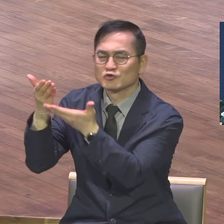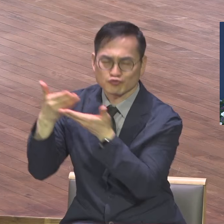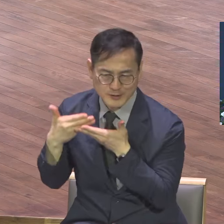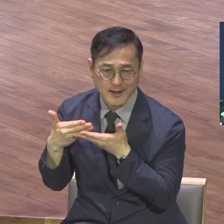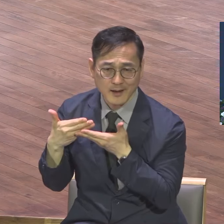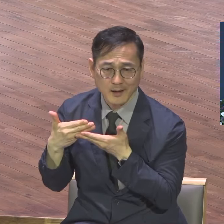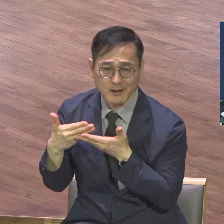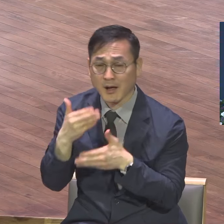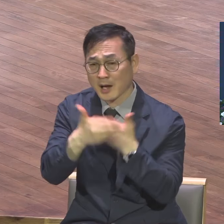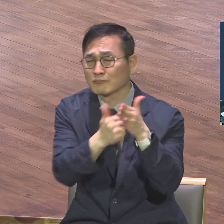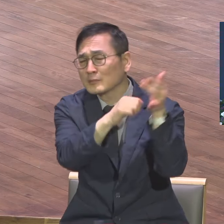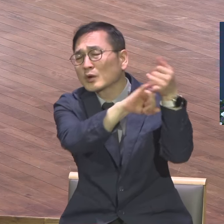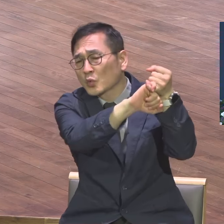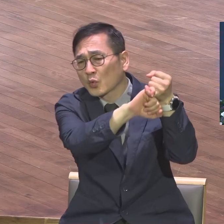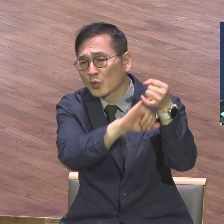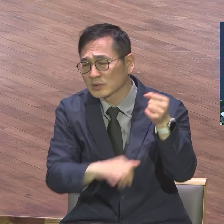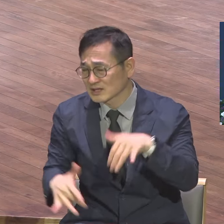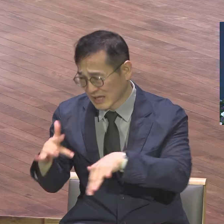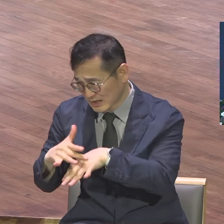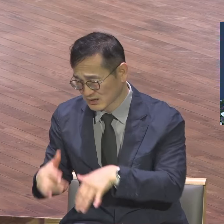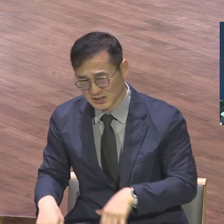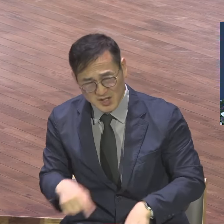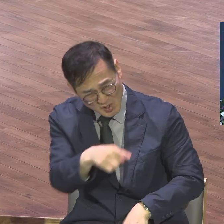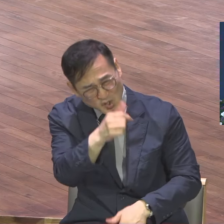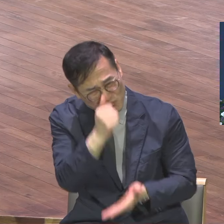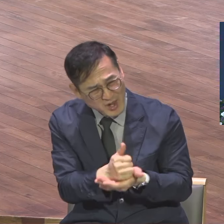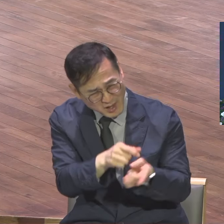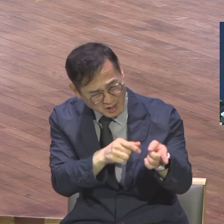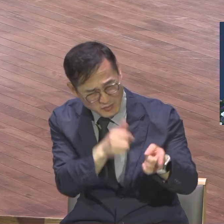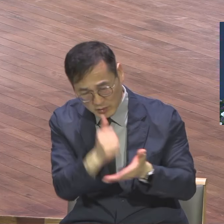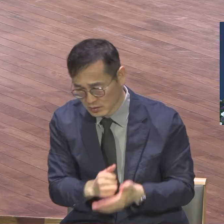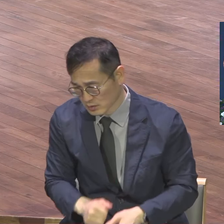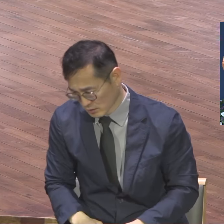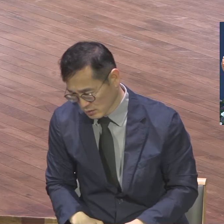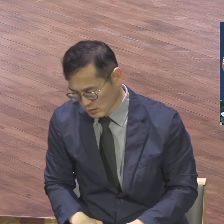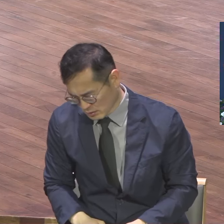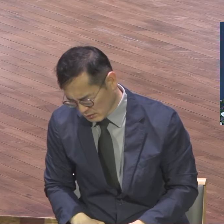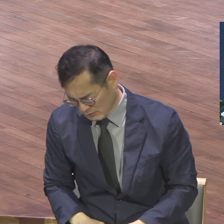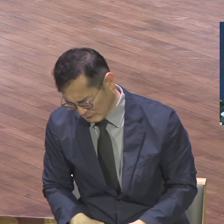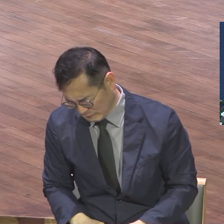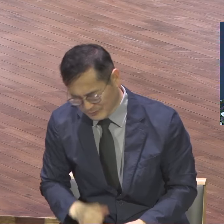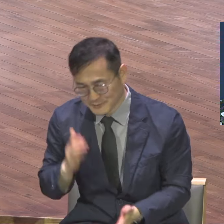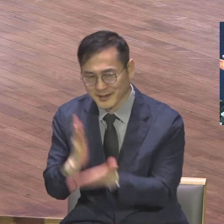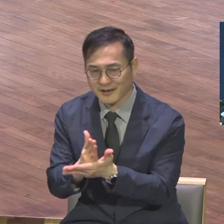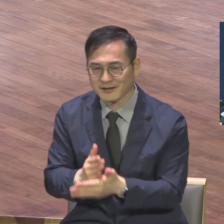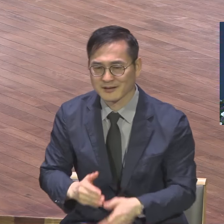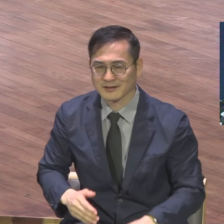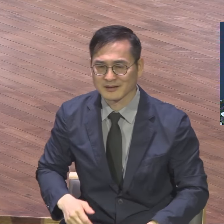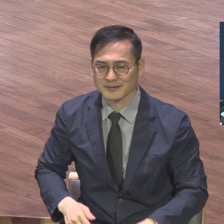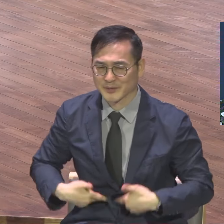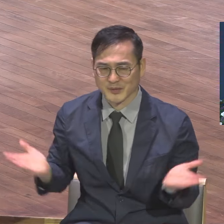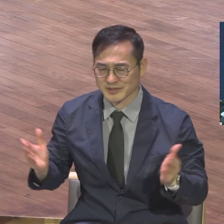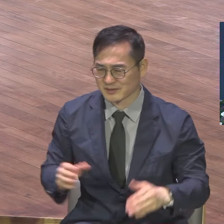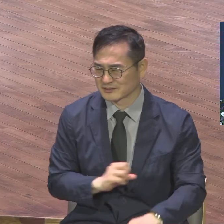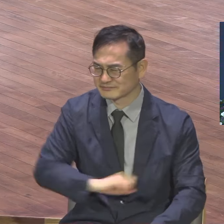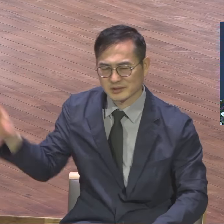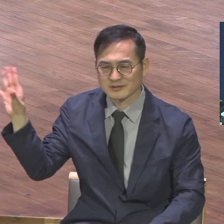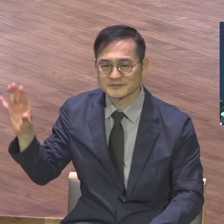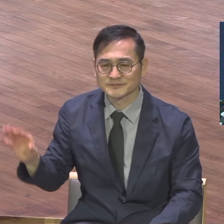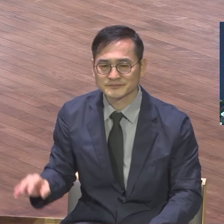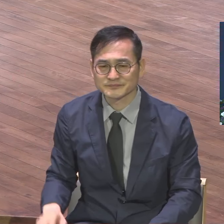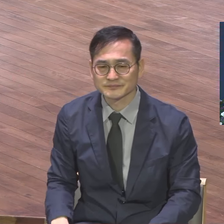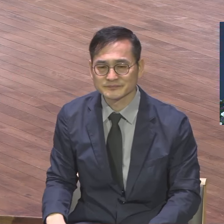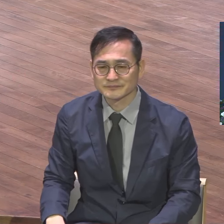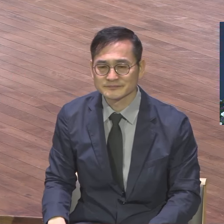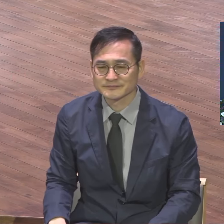절대 속지 마시고 이제부터 오늘 딱 끝나면 이제 여러분을 안내할 거예요. 확실하게 안내할 거니까 확실하게